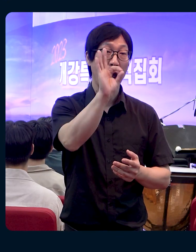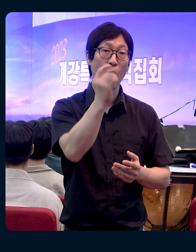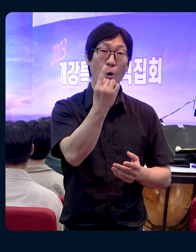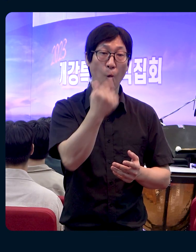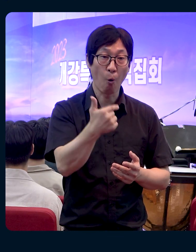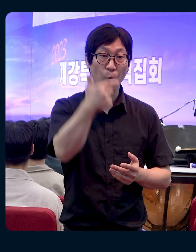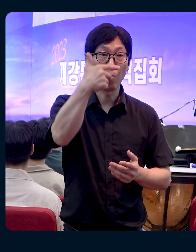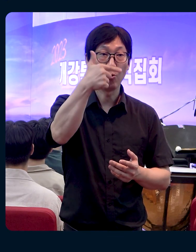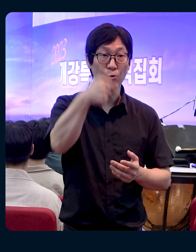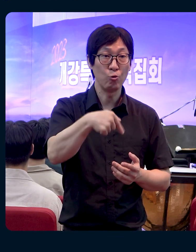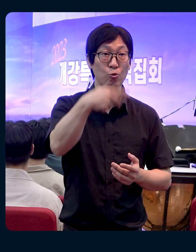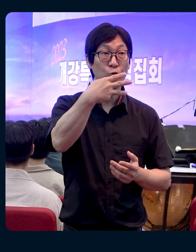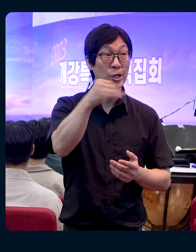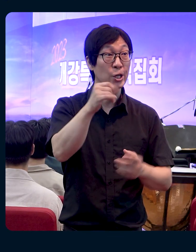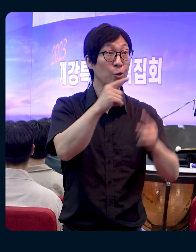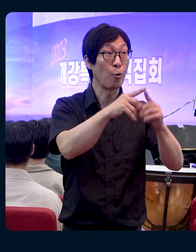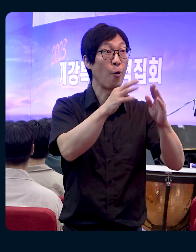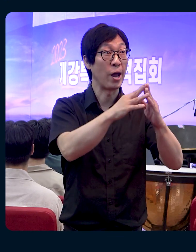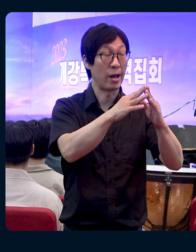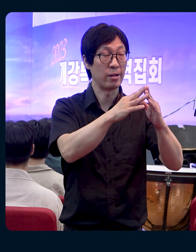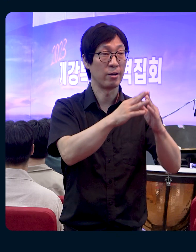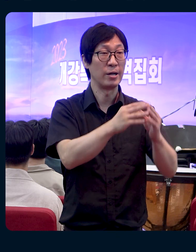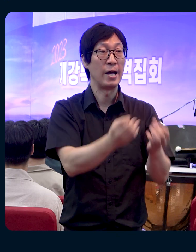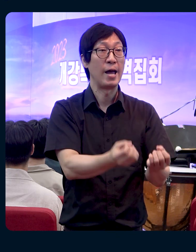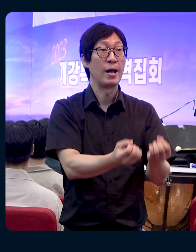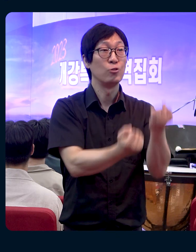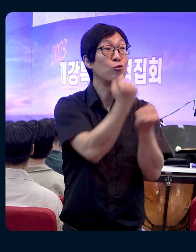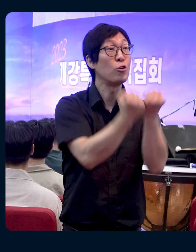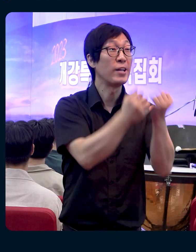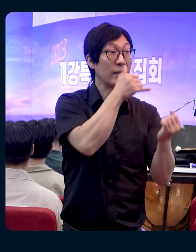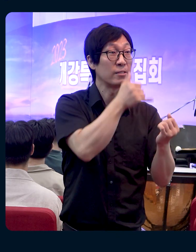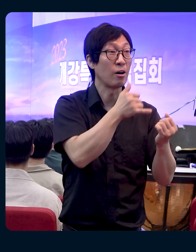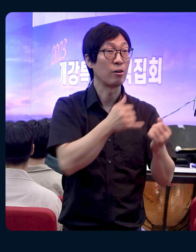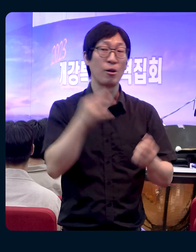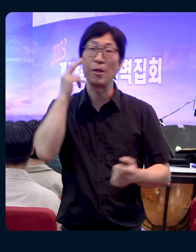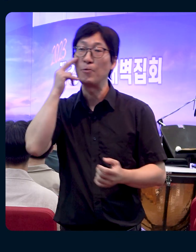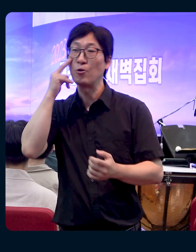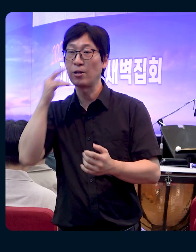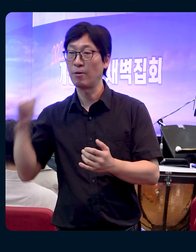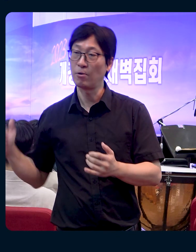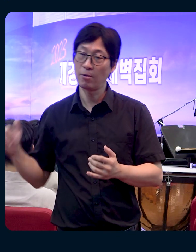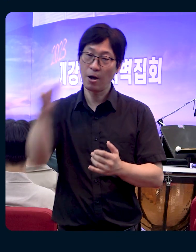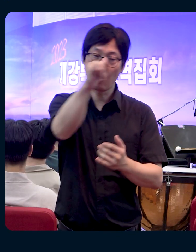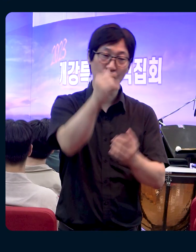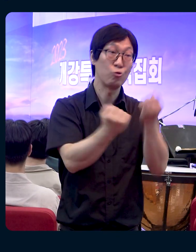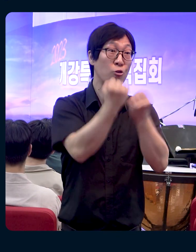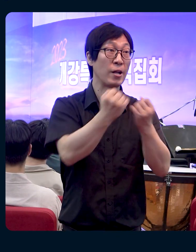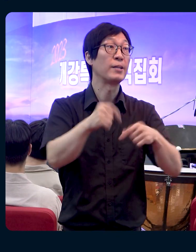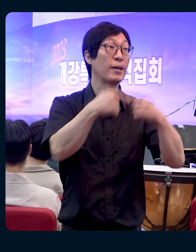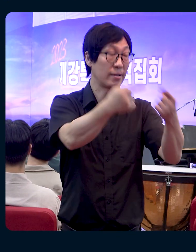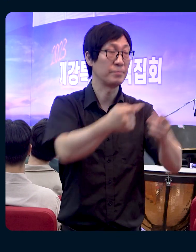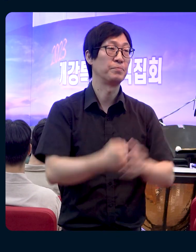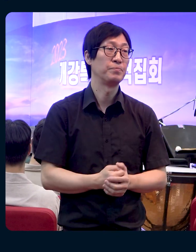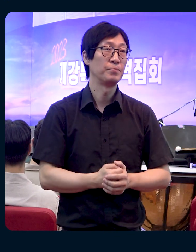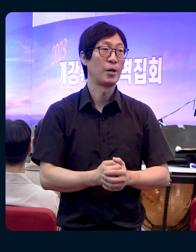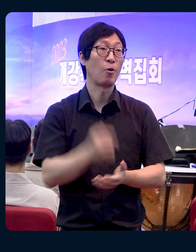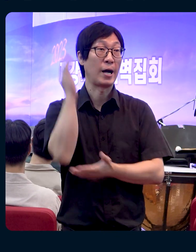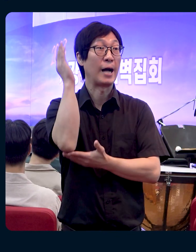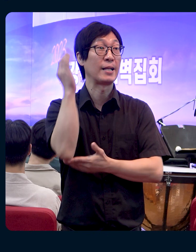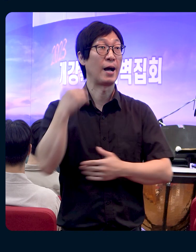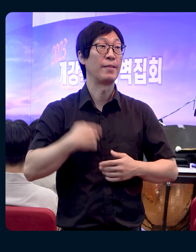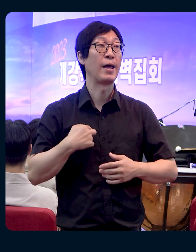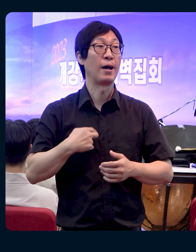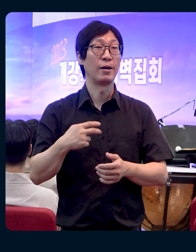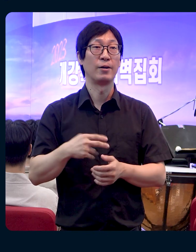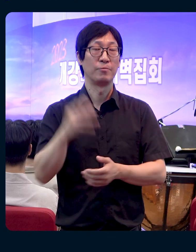그래서 거기에 좀 강사로 와달라 해서 참석했다가 그 플러그인 집회를 이제 같이 참석하게 됐는데, 그때